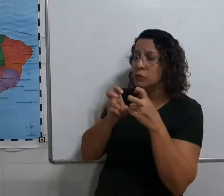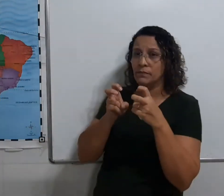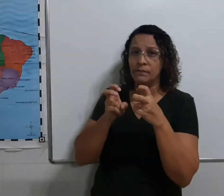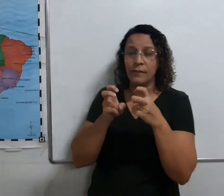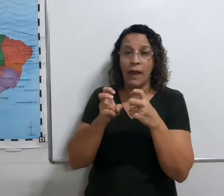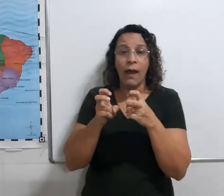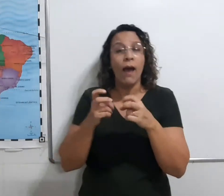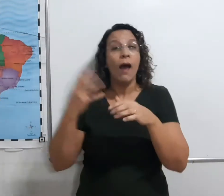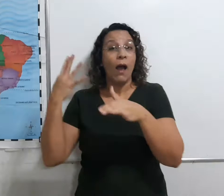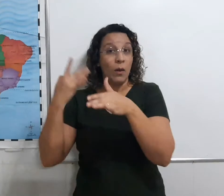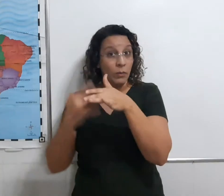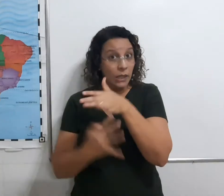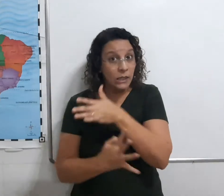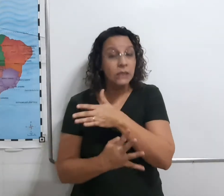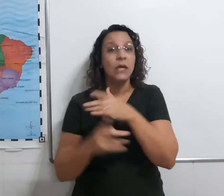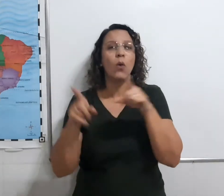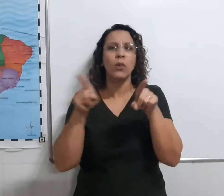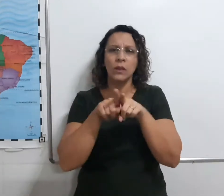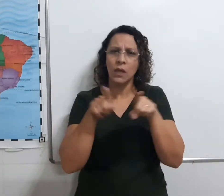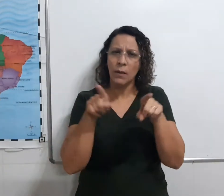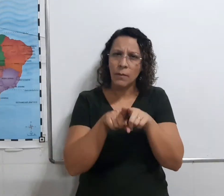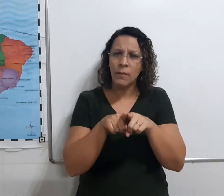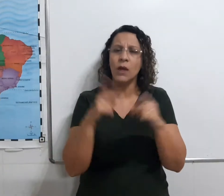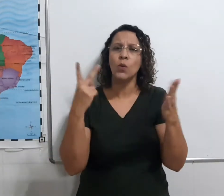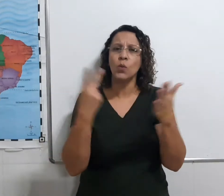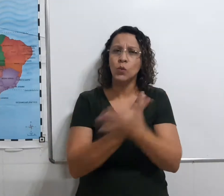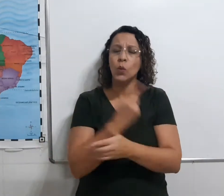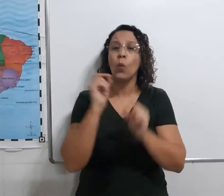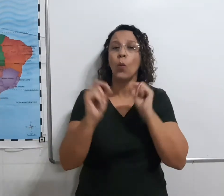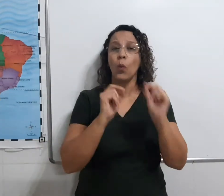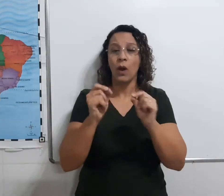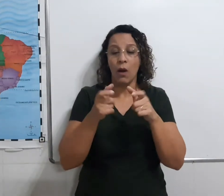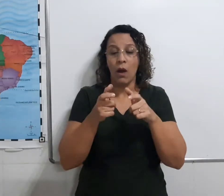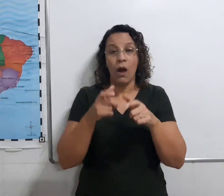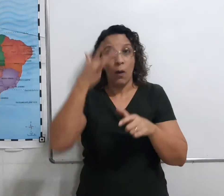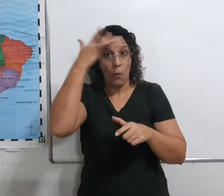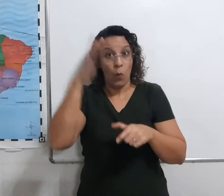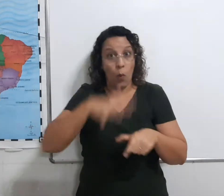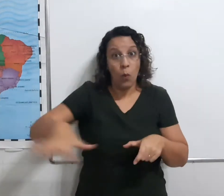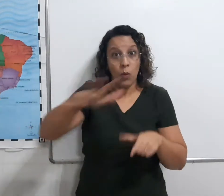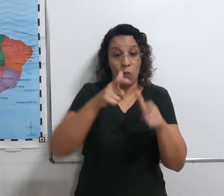imigração também causou o aumento da população.